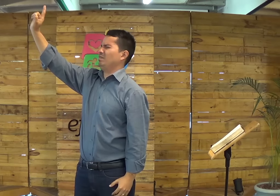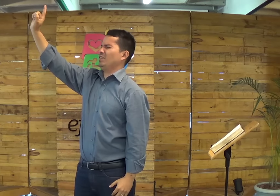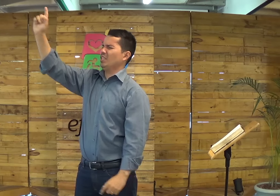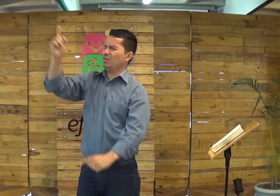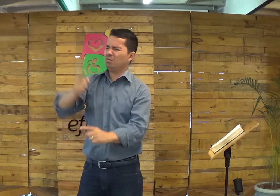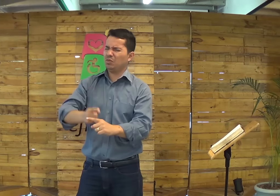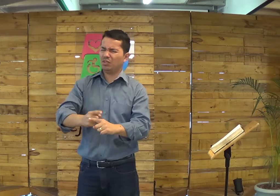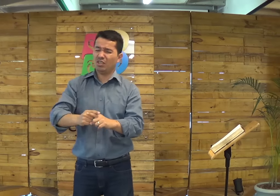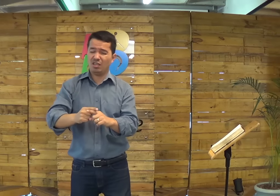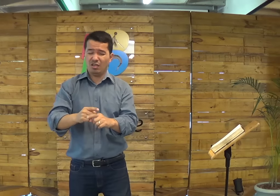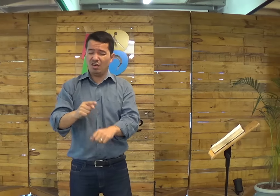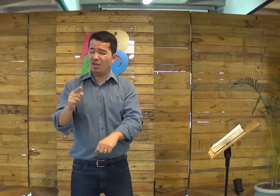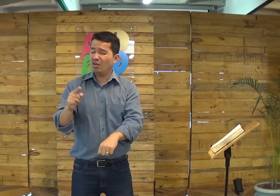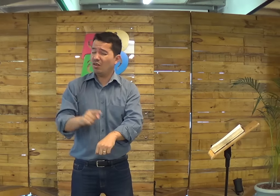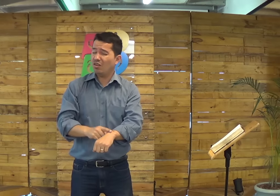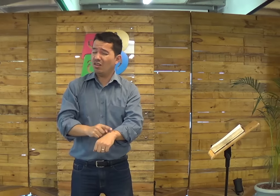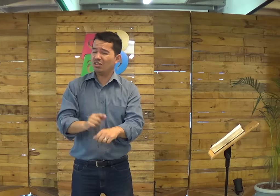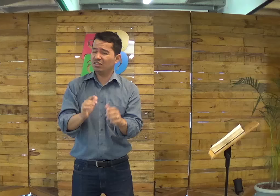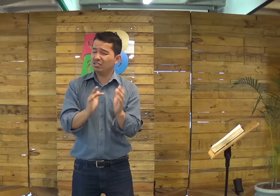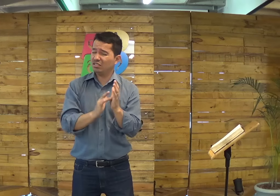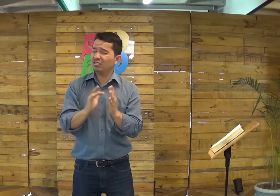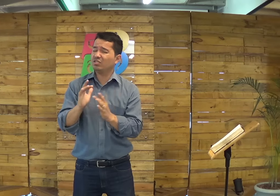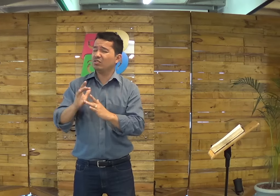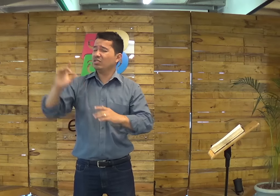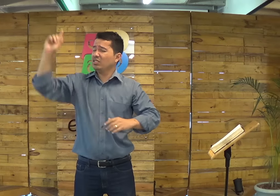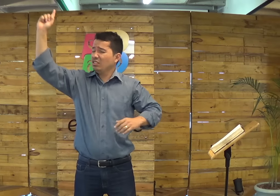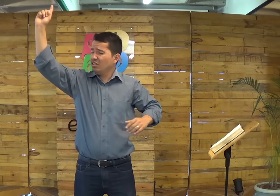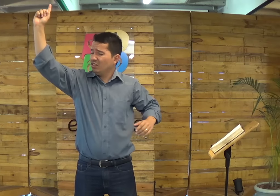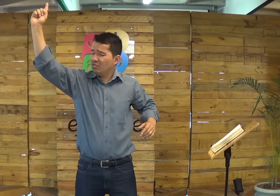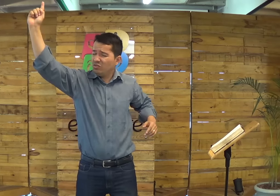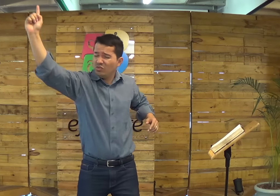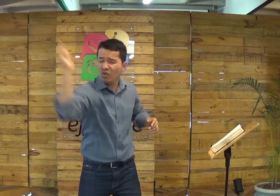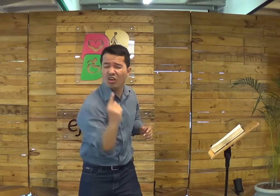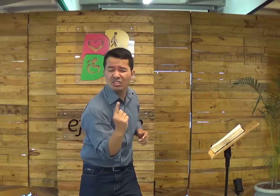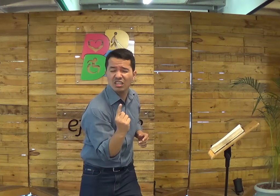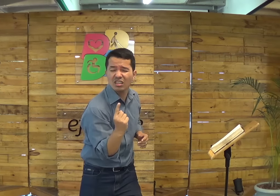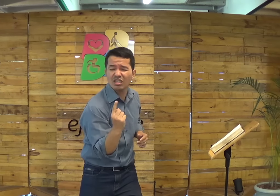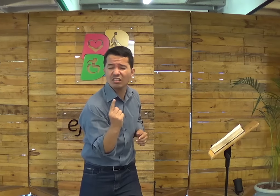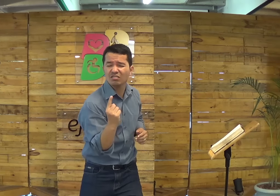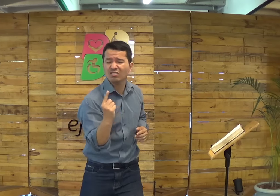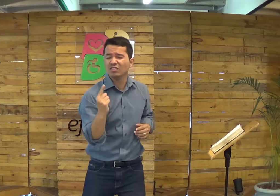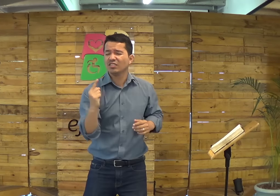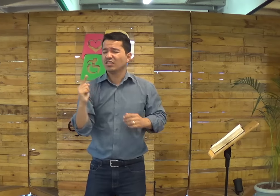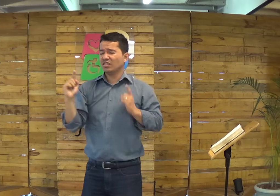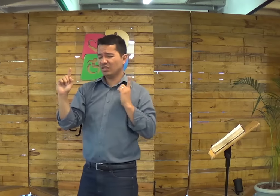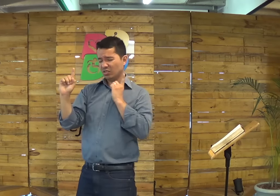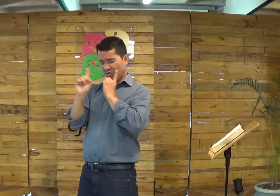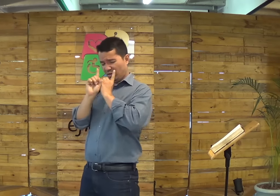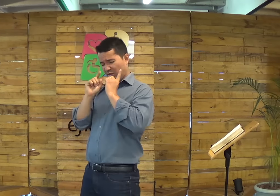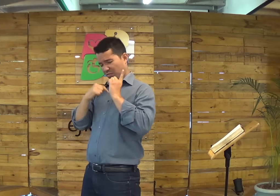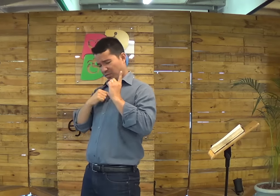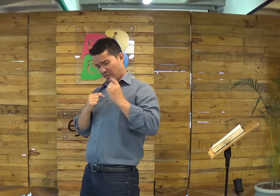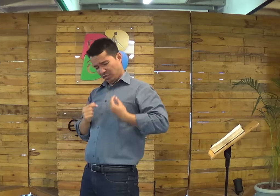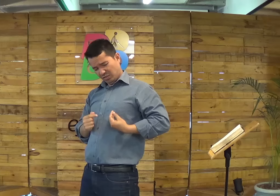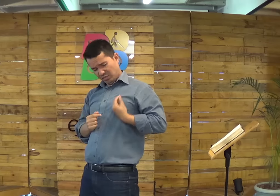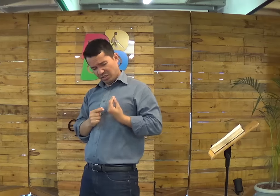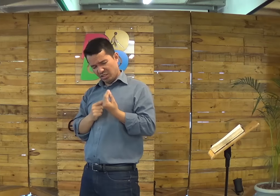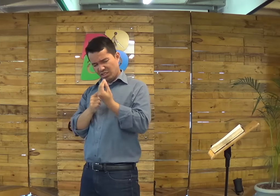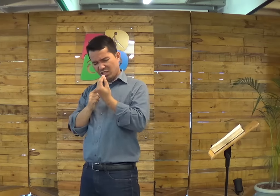ó pai porque a hora que Jesus voltar e a gente se encontrar